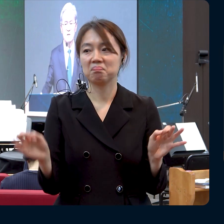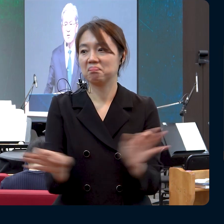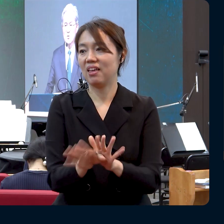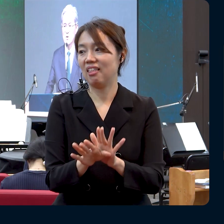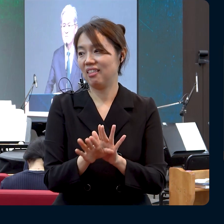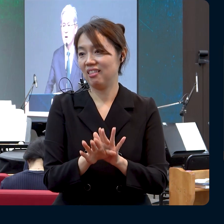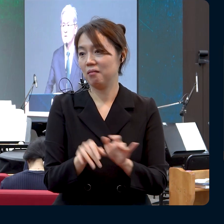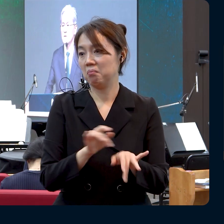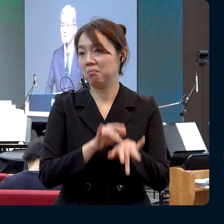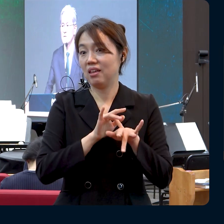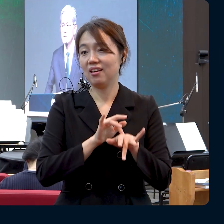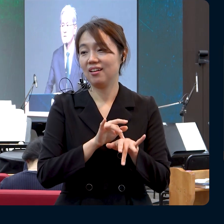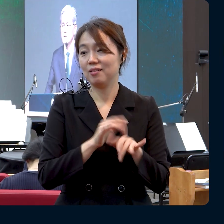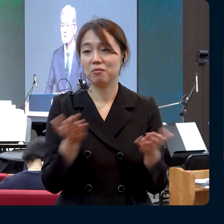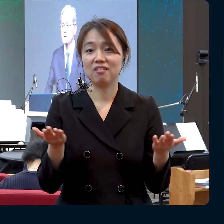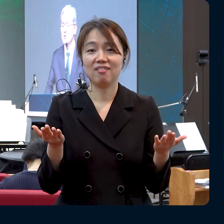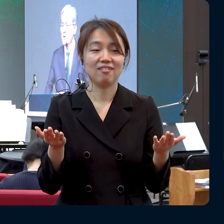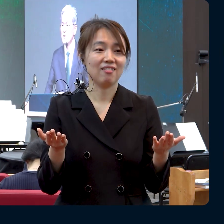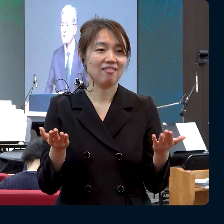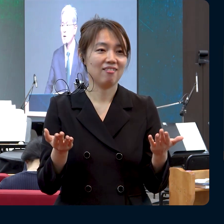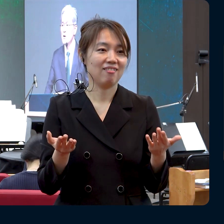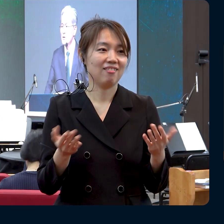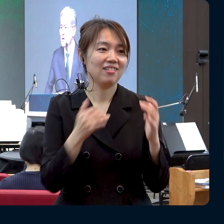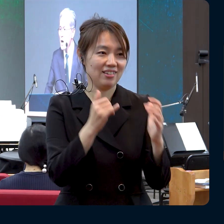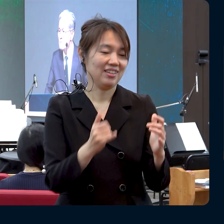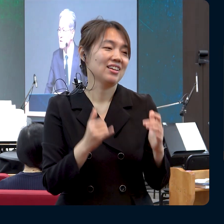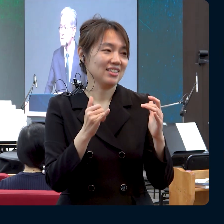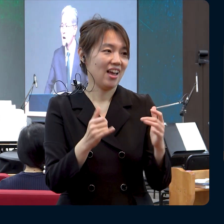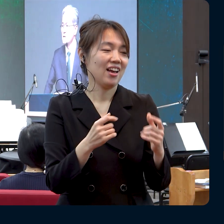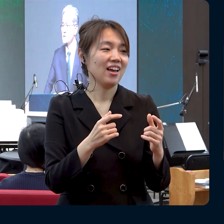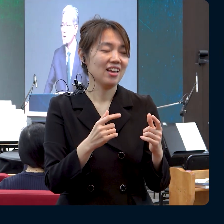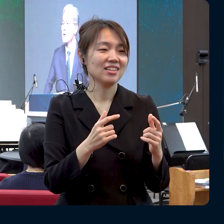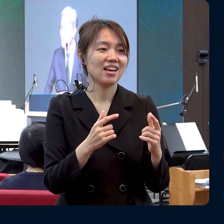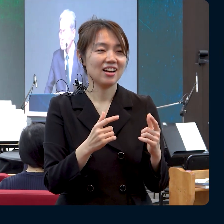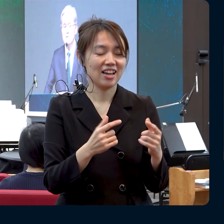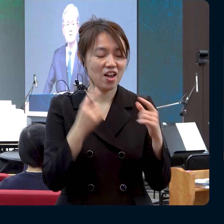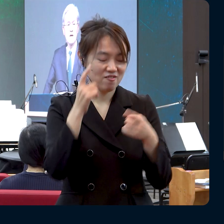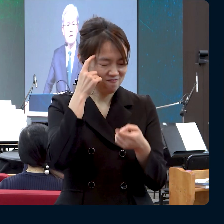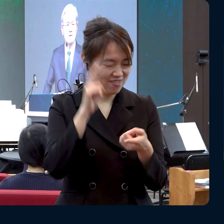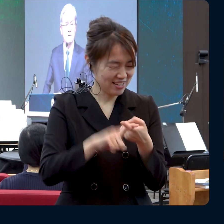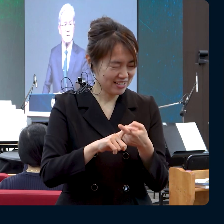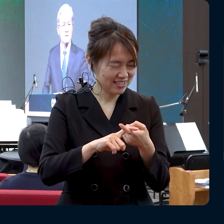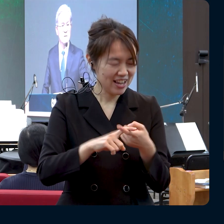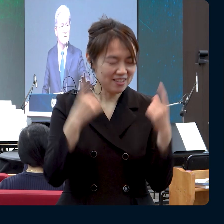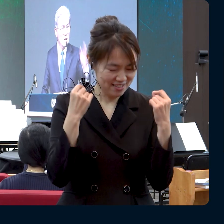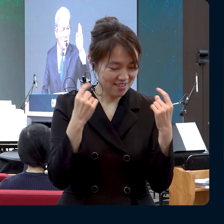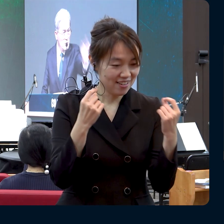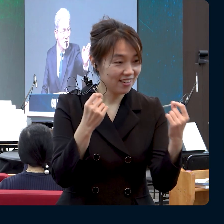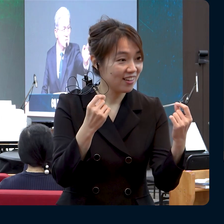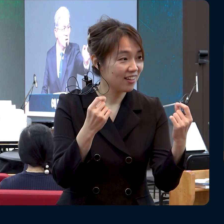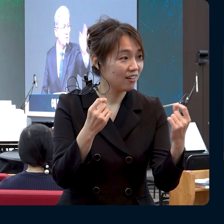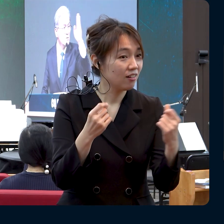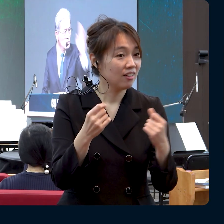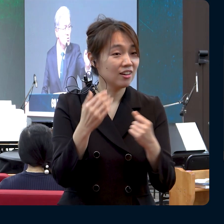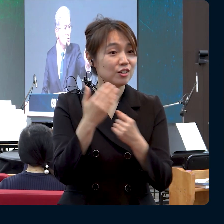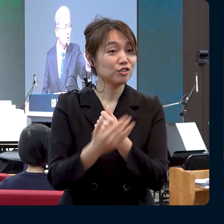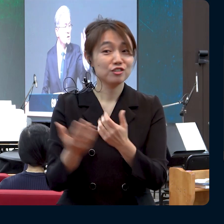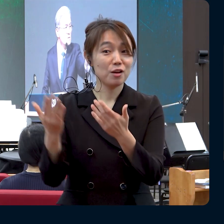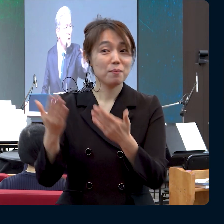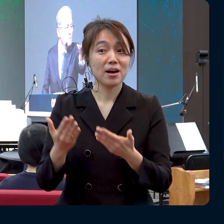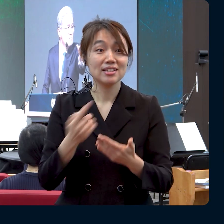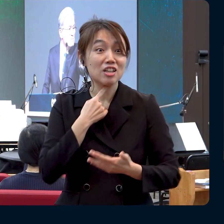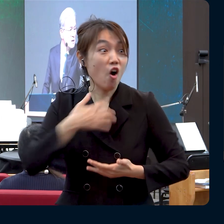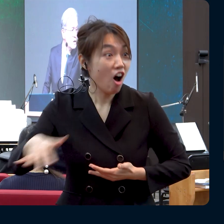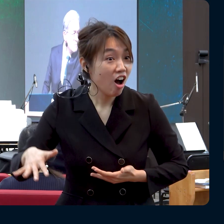그런 세속적인 마음이에요. 그 왜 그럴까요? 은혜를 안 받은 게 아닌데 받았는데, 제가 답을 말씀드리면 그렇죠.